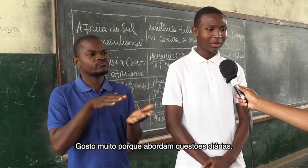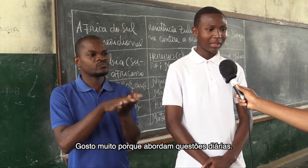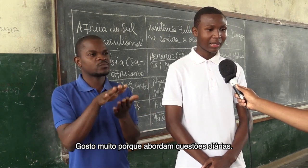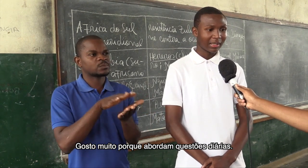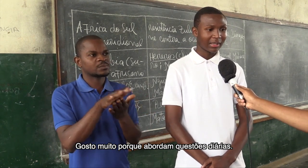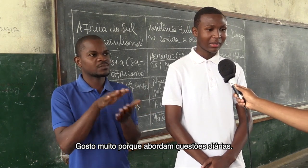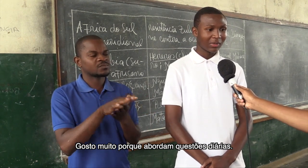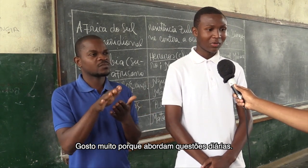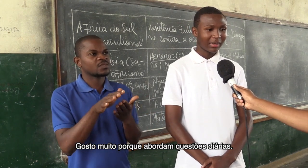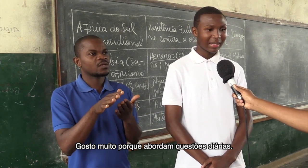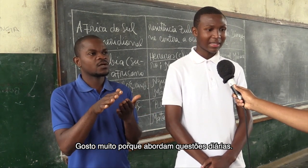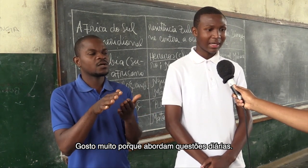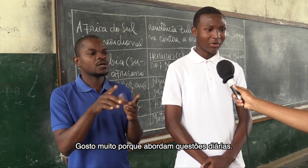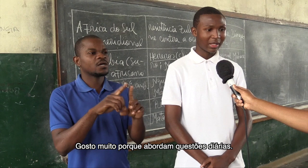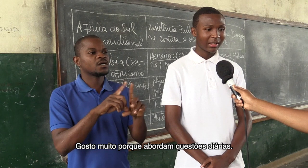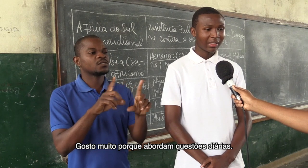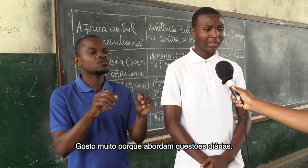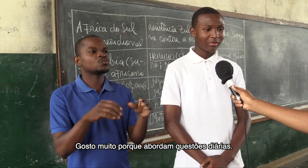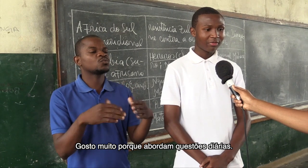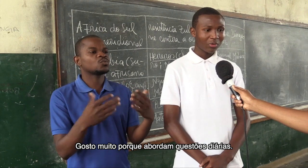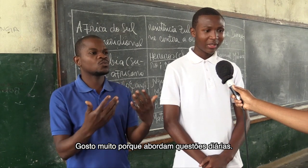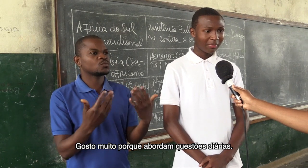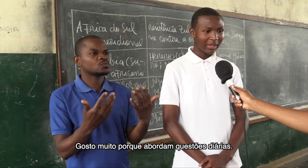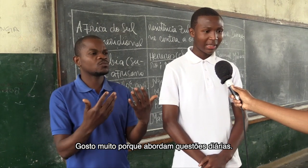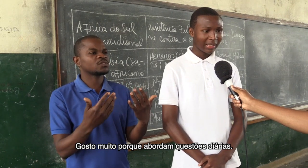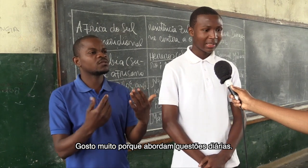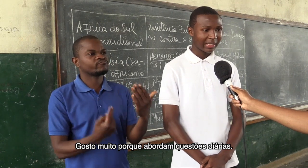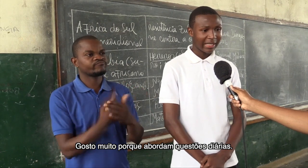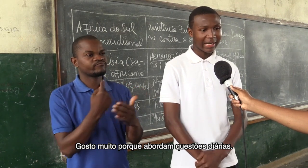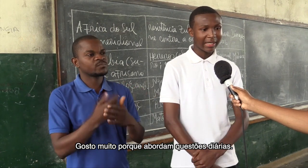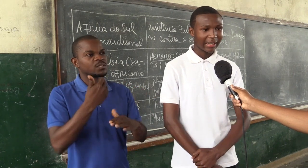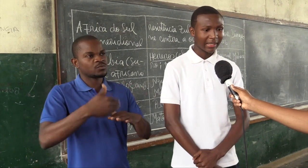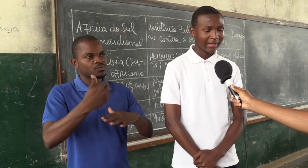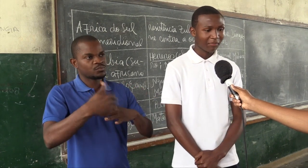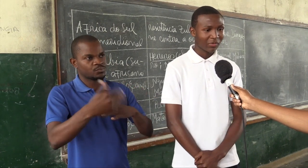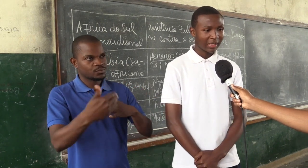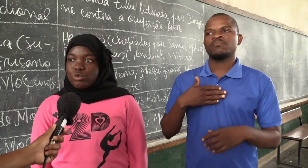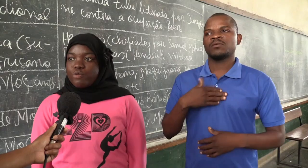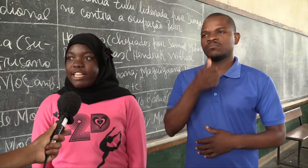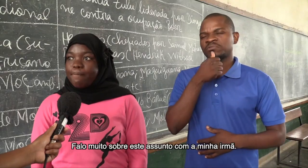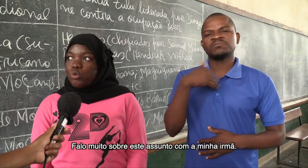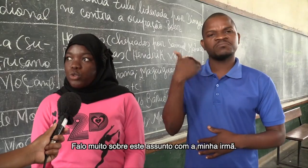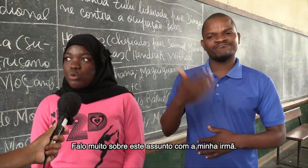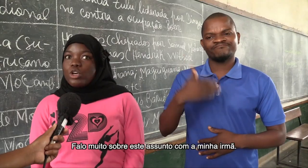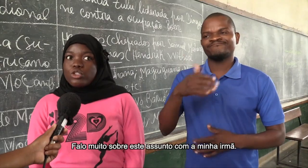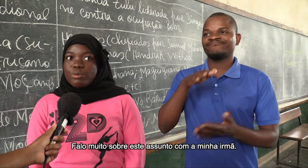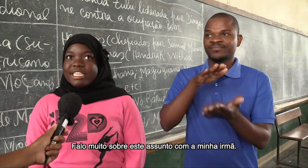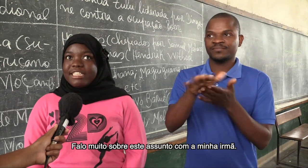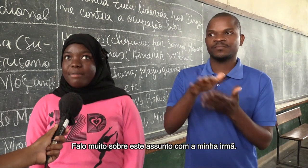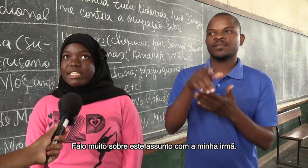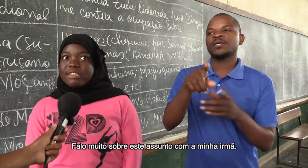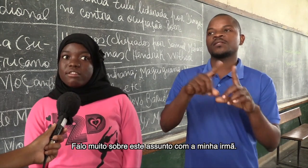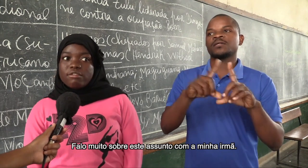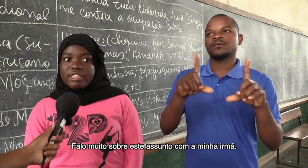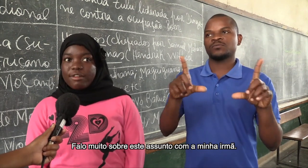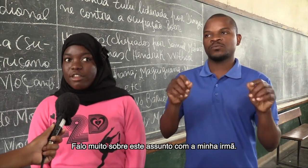uma ação, né, frequentemente diária, né. Falar muito sobre